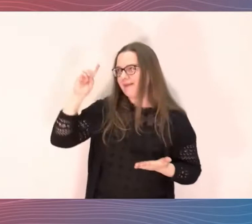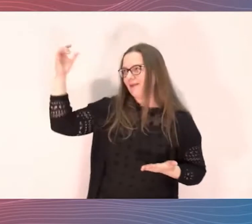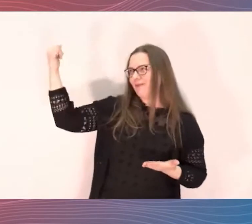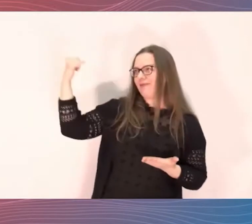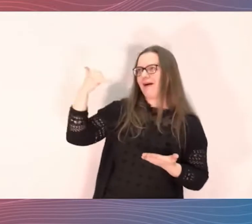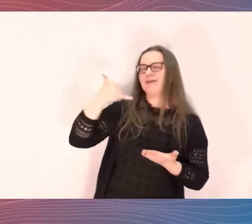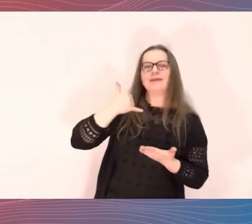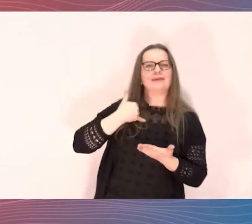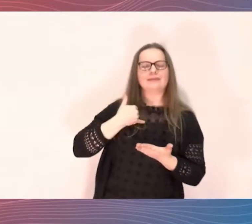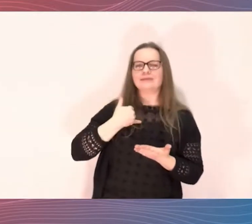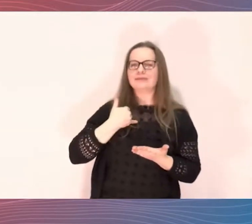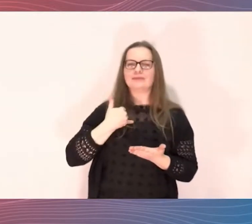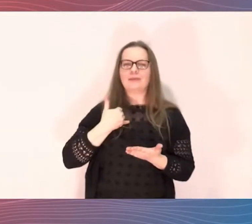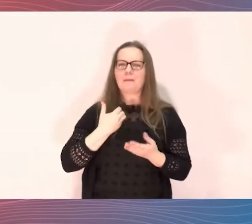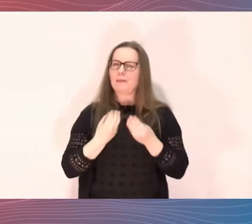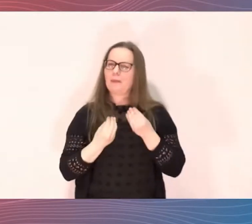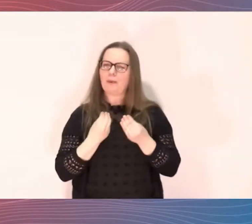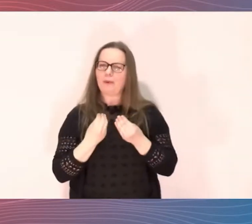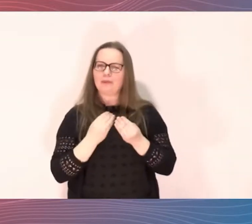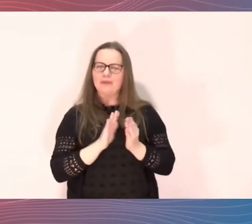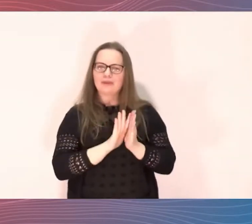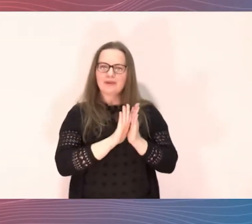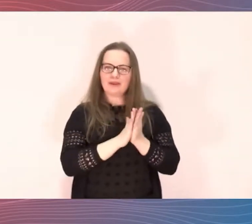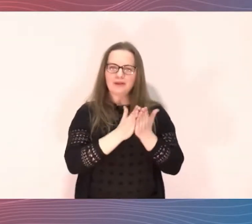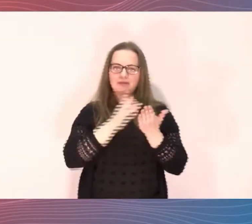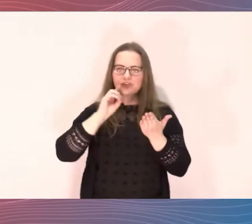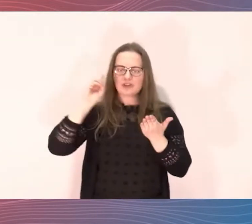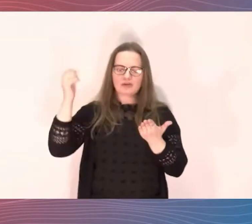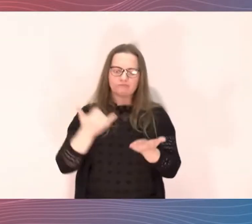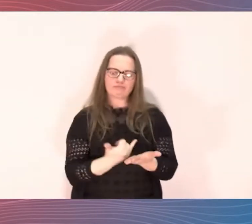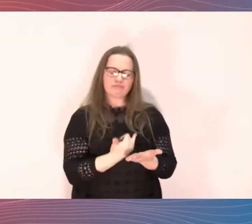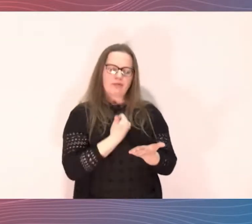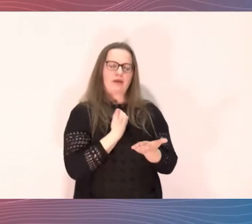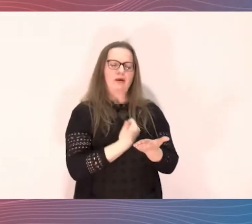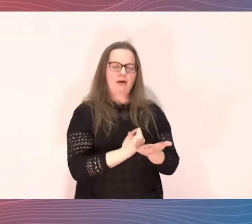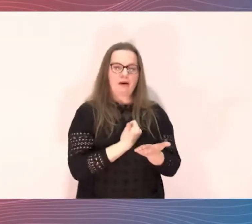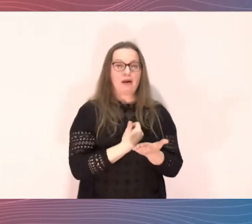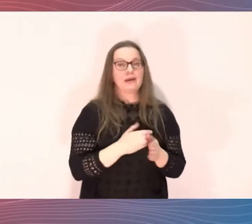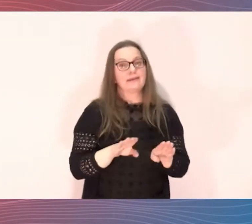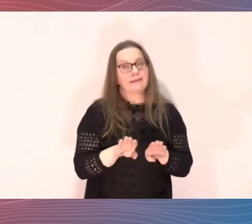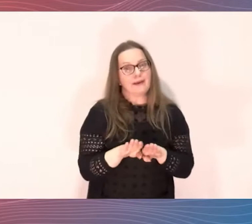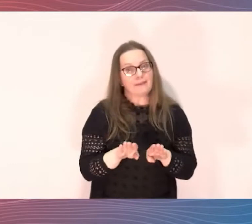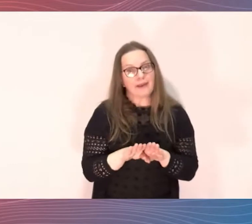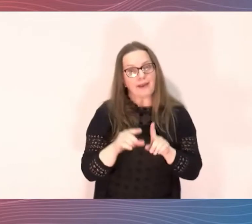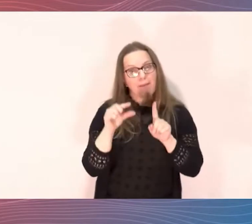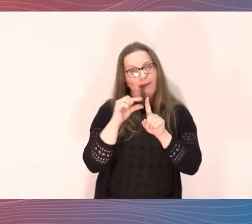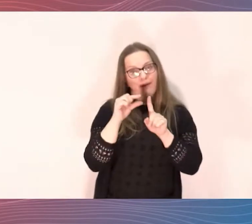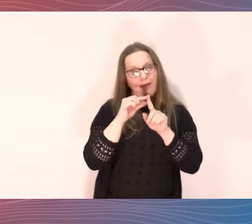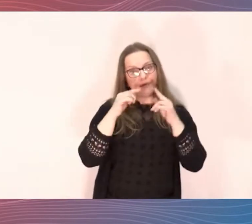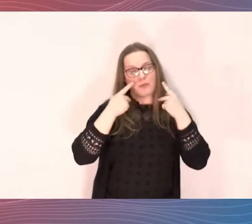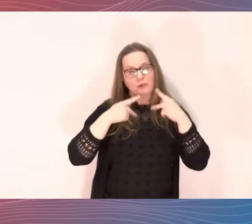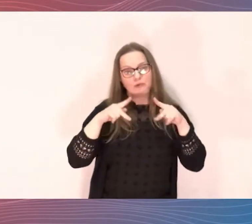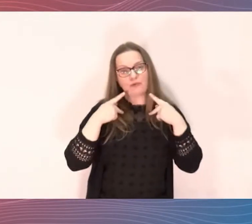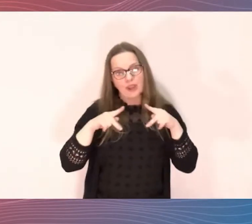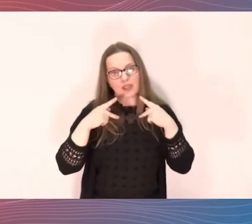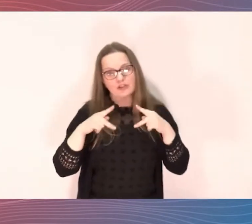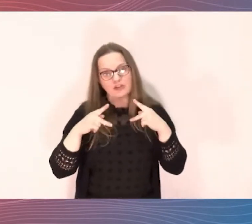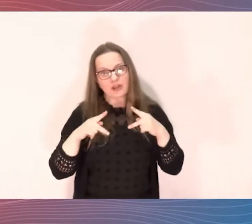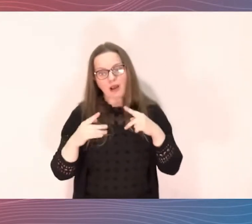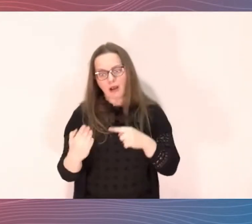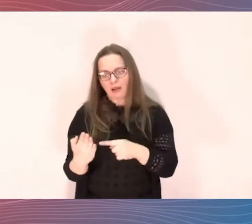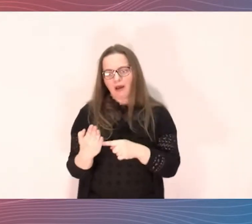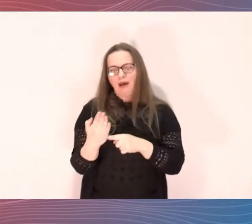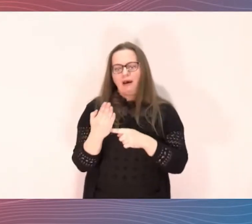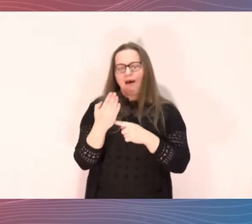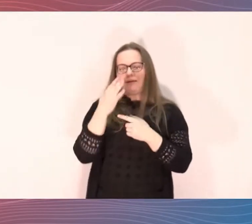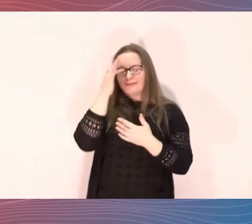palavra, que nos nossos dias, irmãos, a palavra profética traz a própria presença invisível de